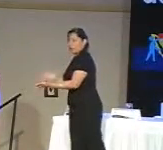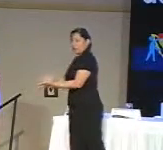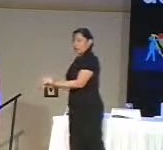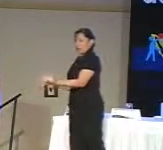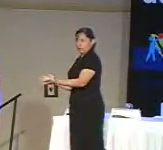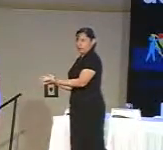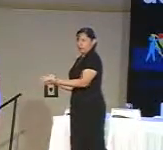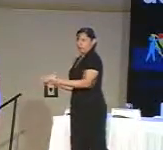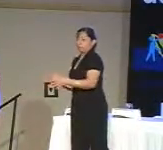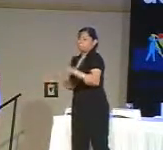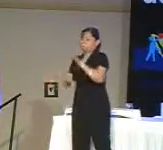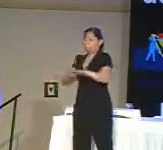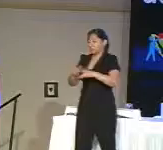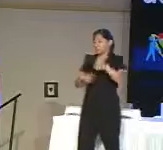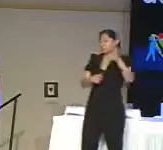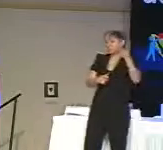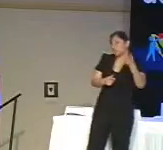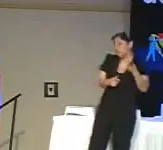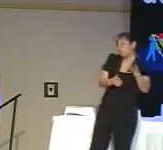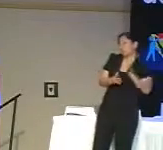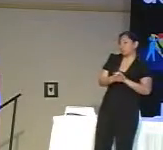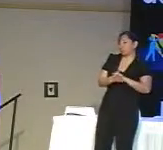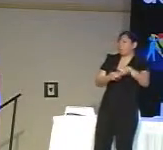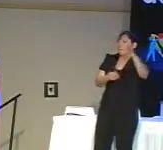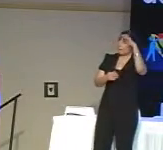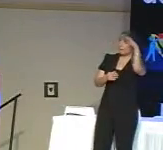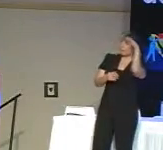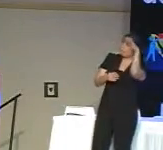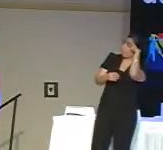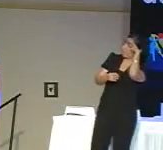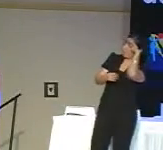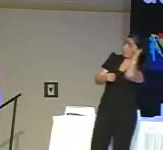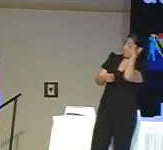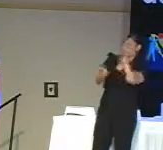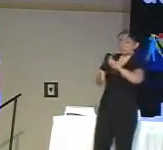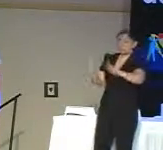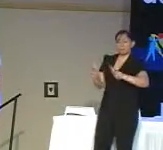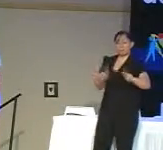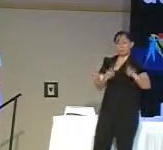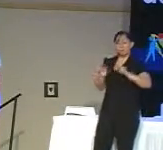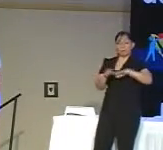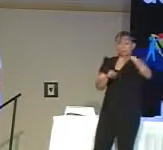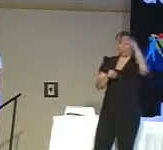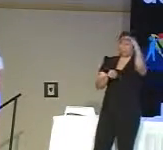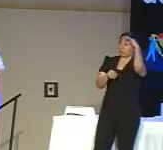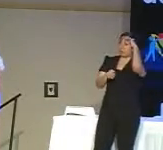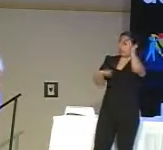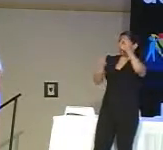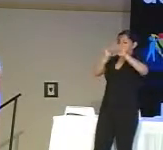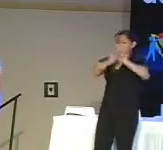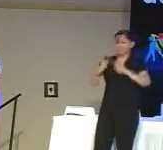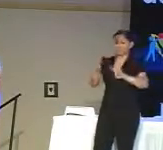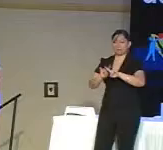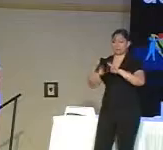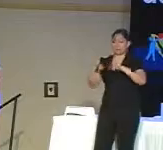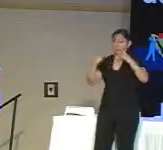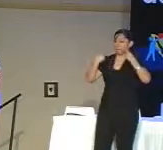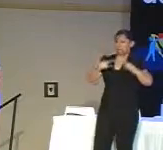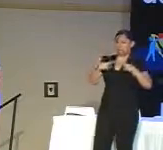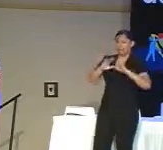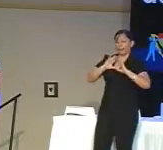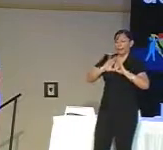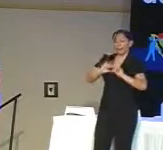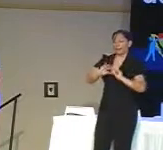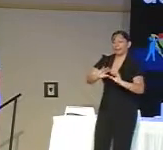Se ha invertido también recursos en diseñar cada vez más y diferentes promotores